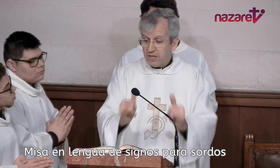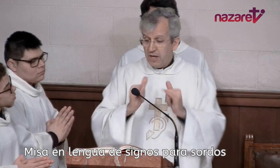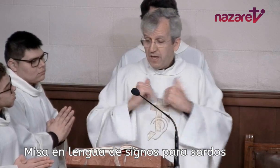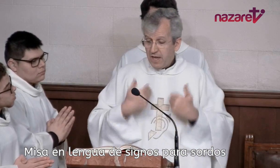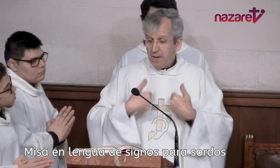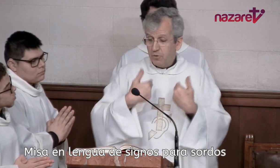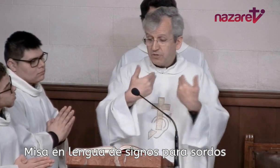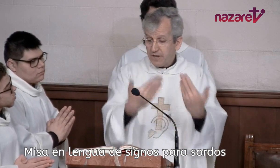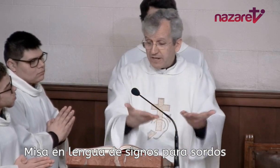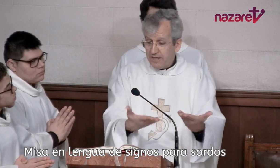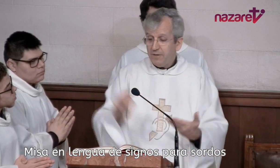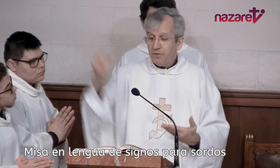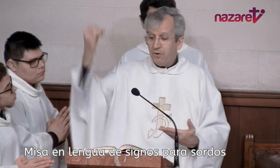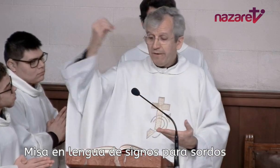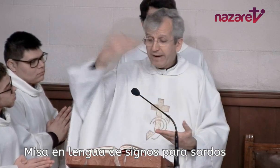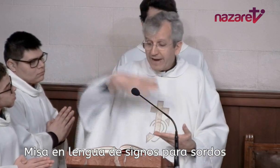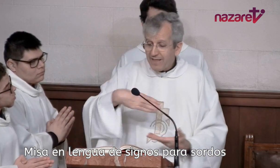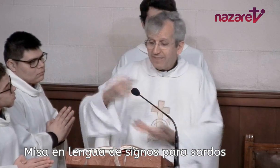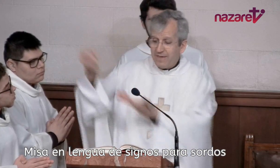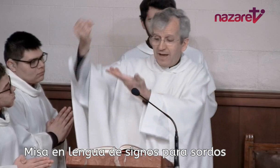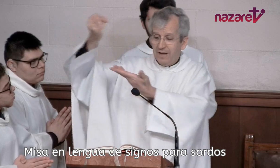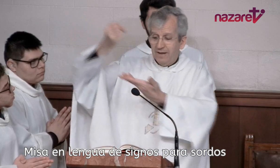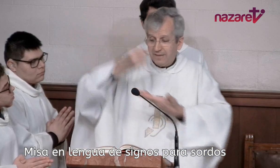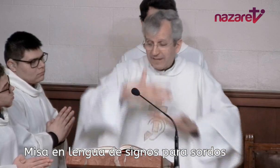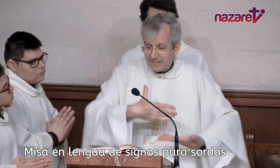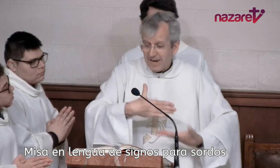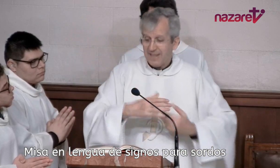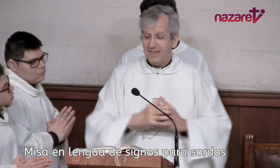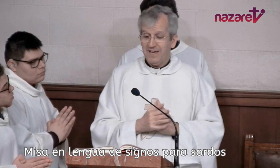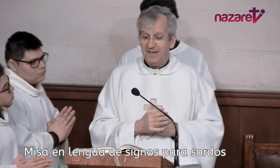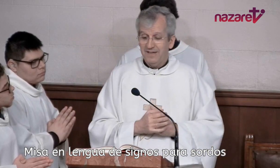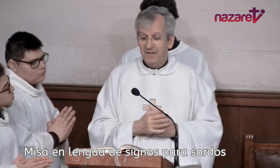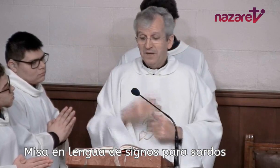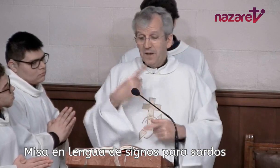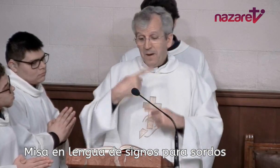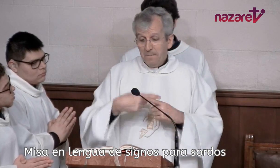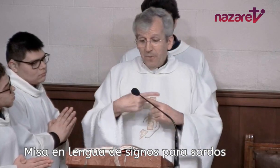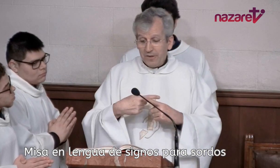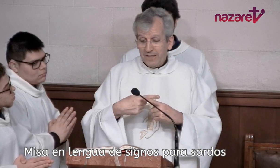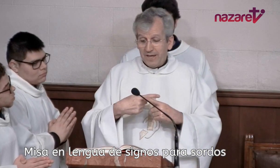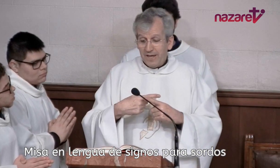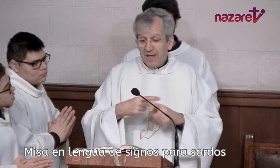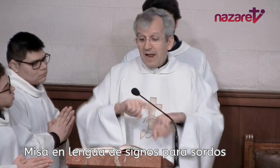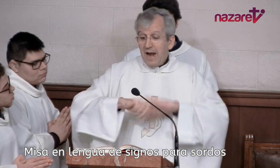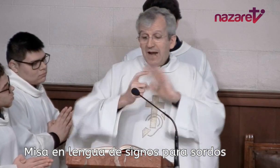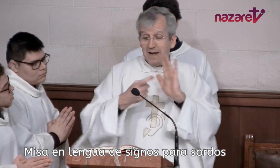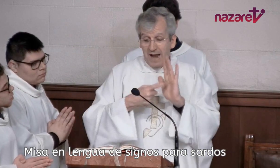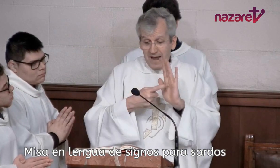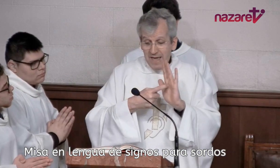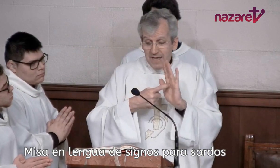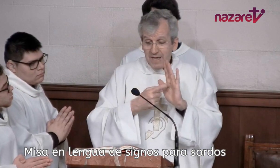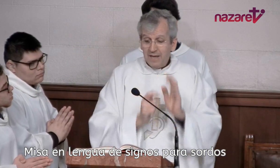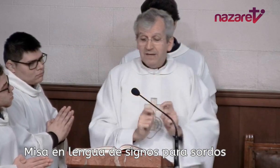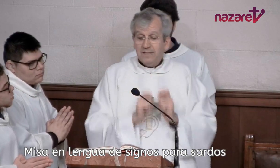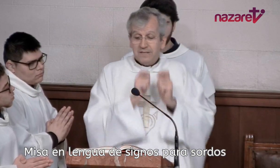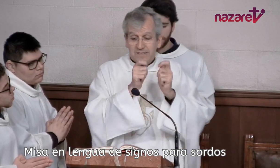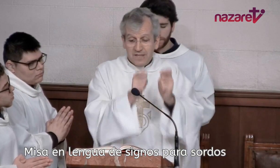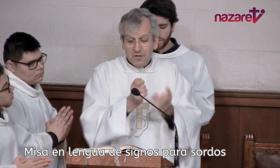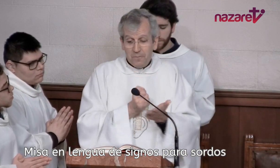hemos recibido gracia tras gracia, porque la ley se dio